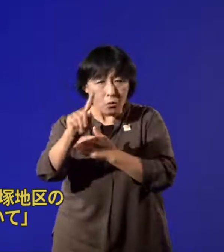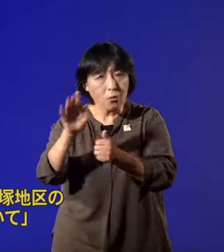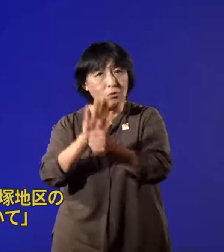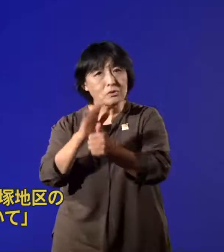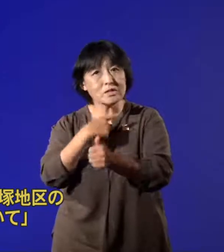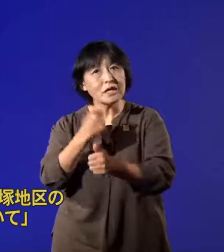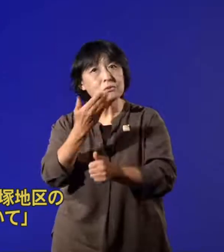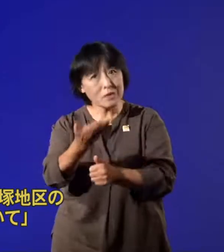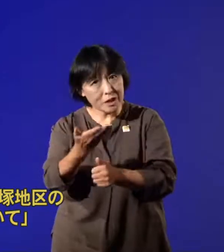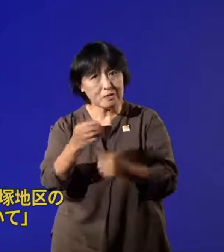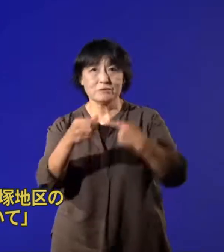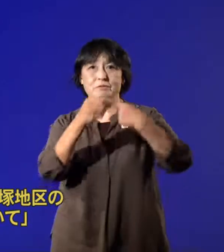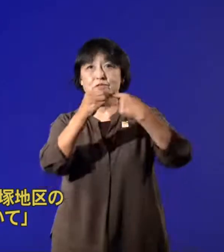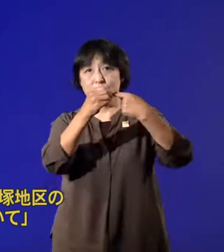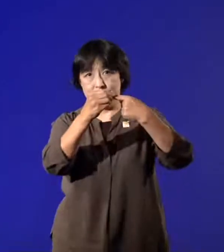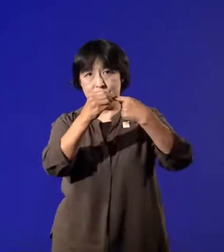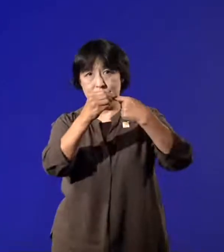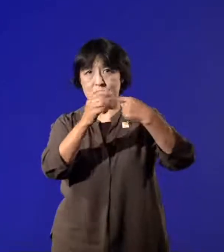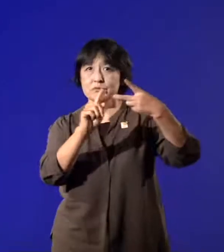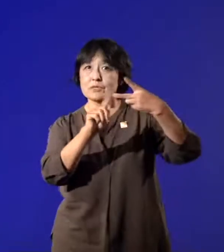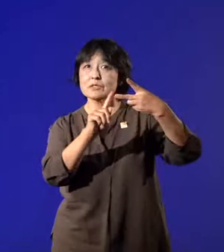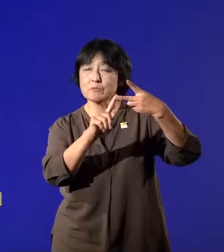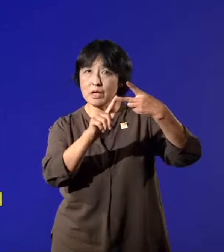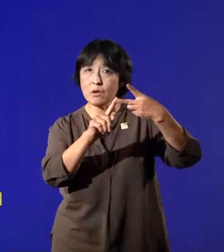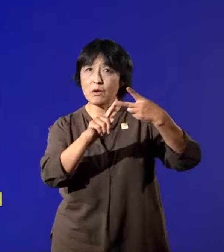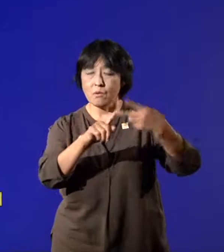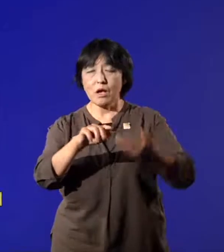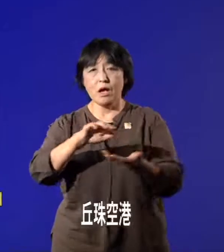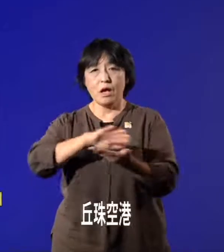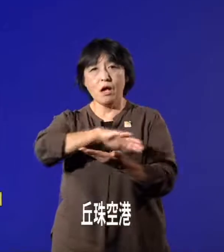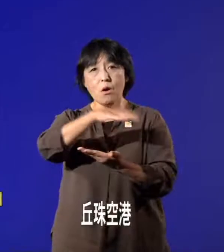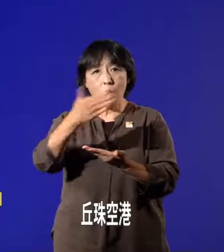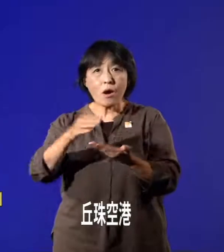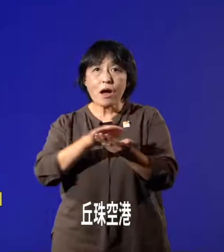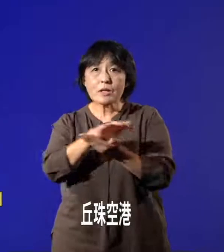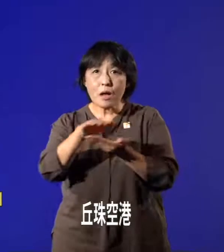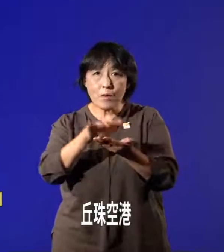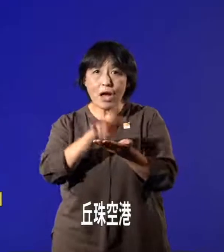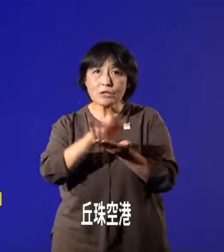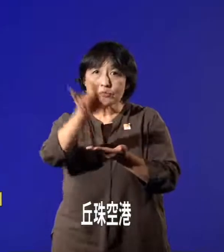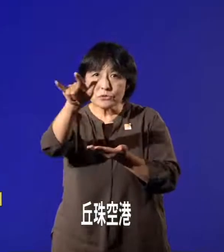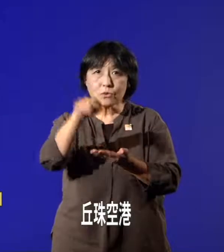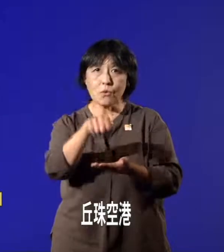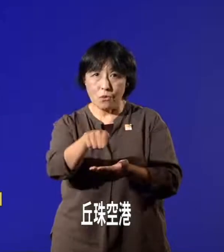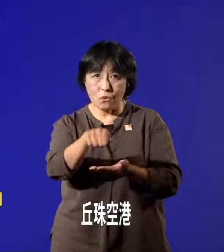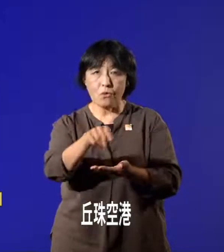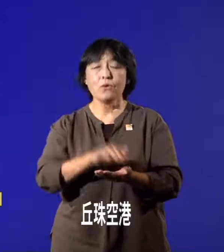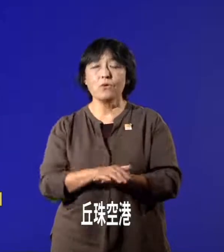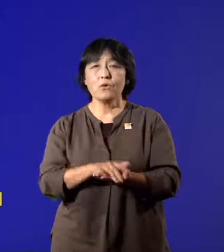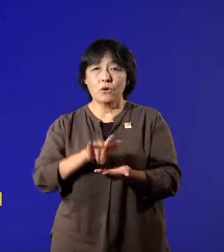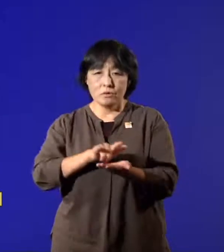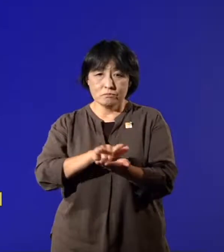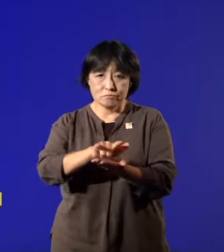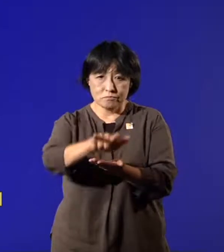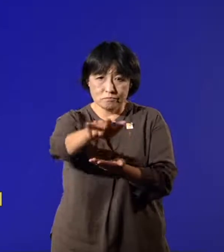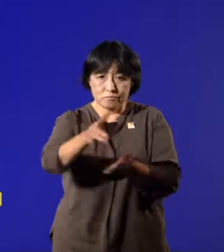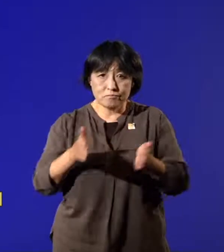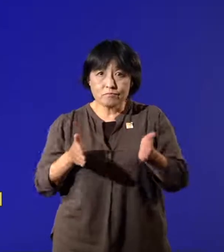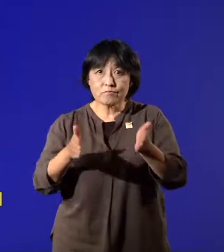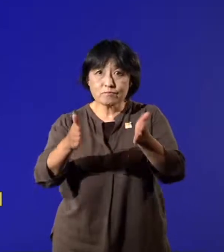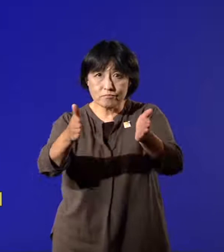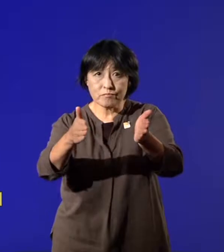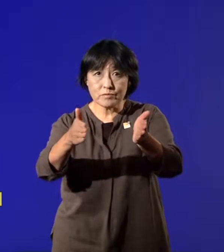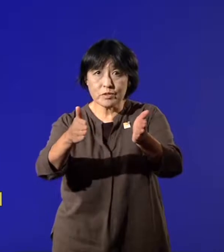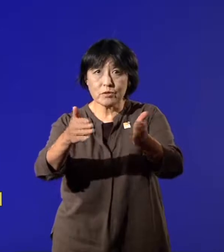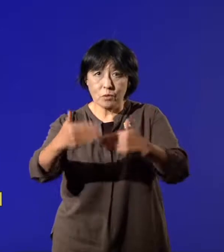点とですね、まず2点目が丘珠空港なんですが、 まあ、あの滑走路の延伸を今年度